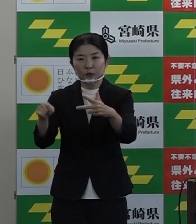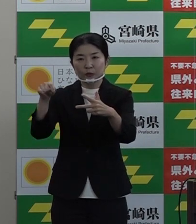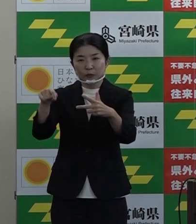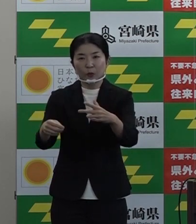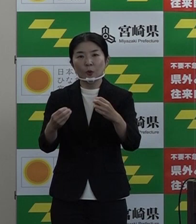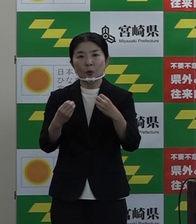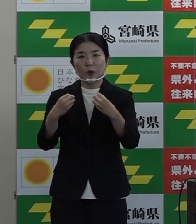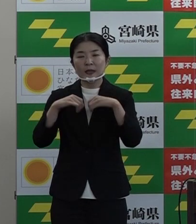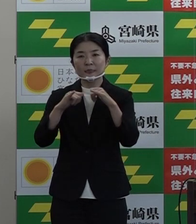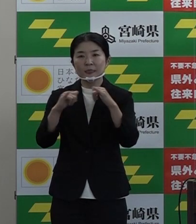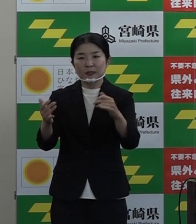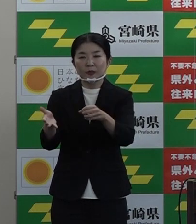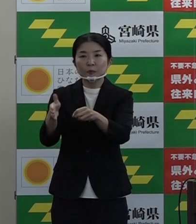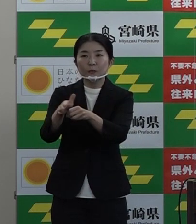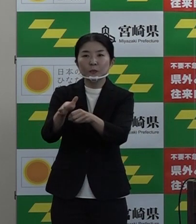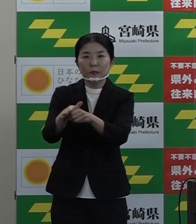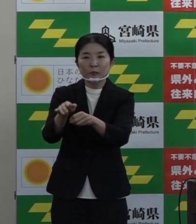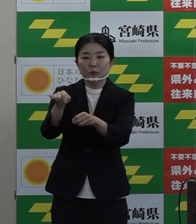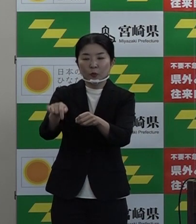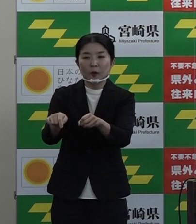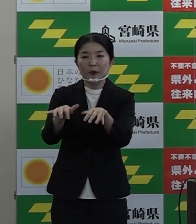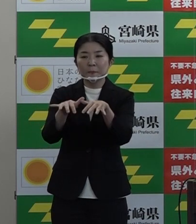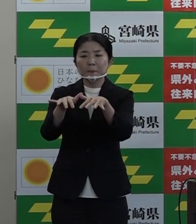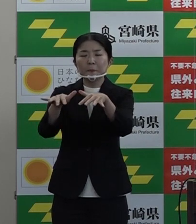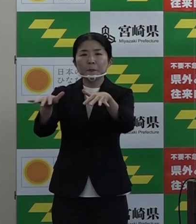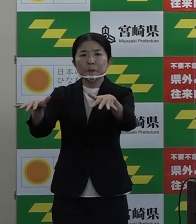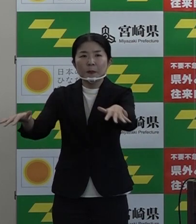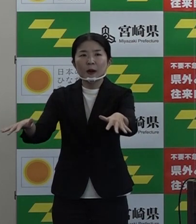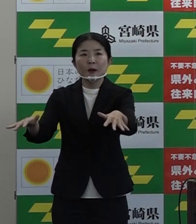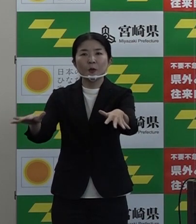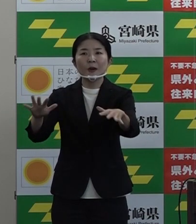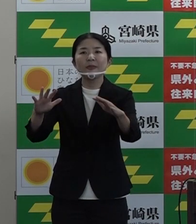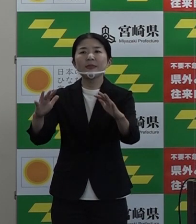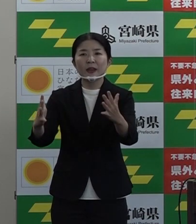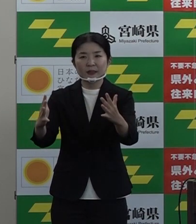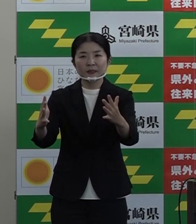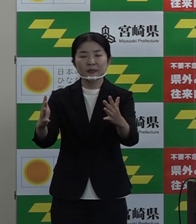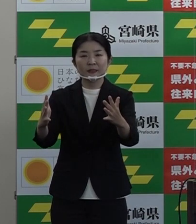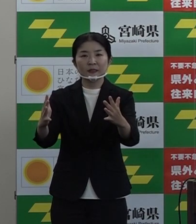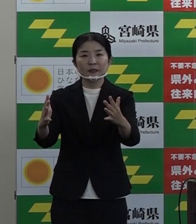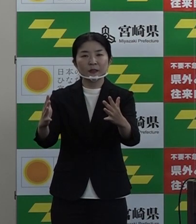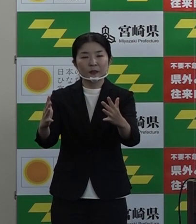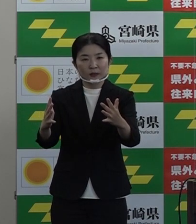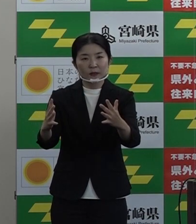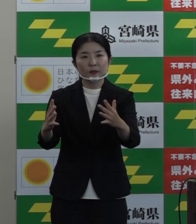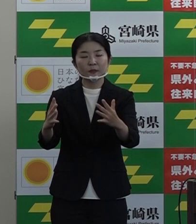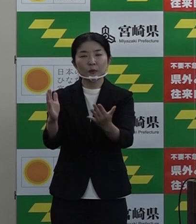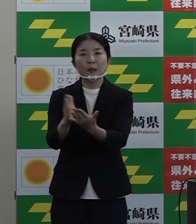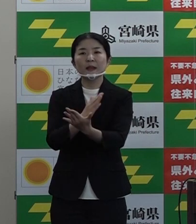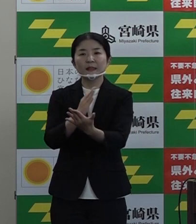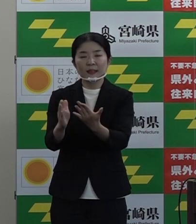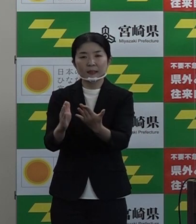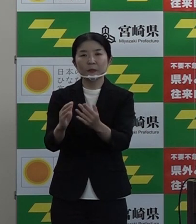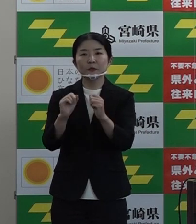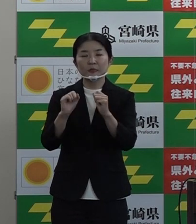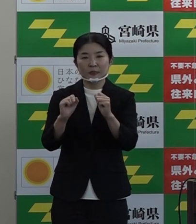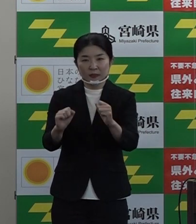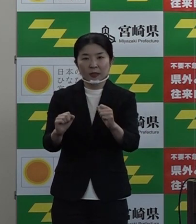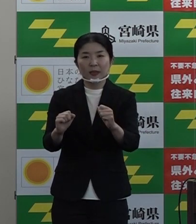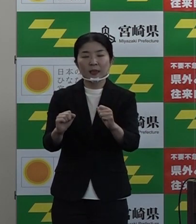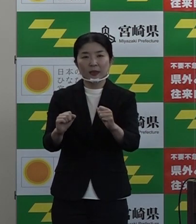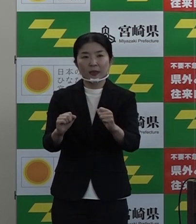まれている、そこからの大きな広がりはないだろうというような判断のもとに、総合的に判断を